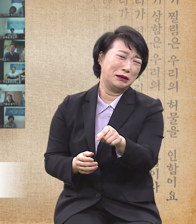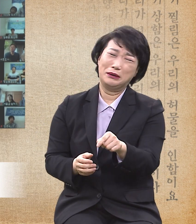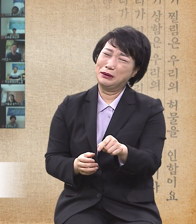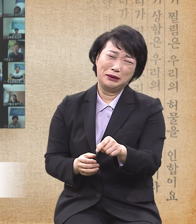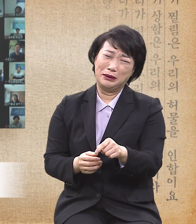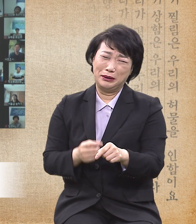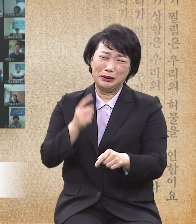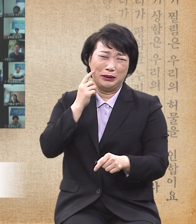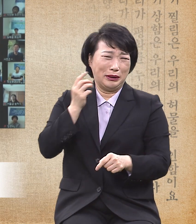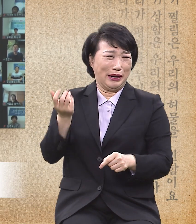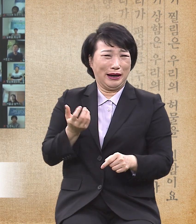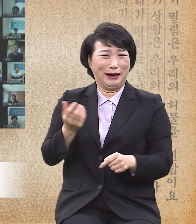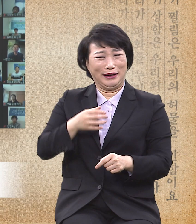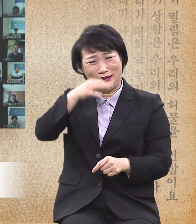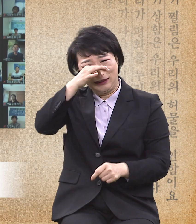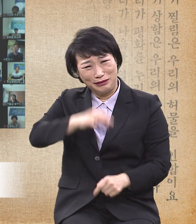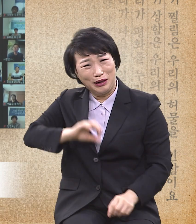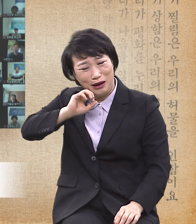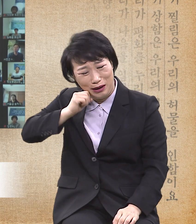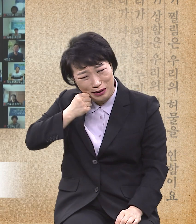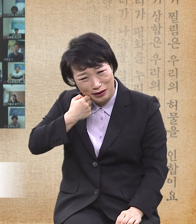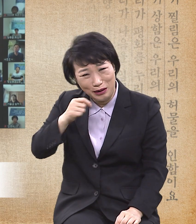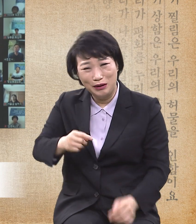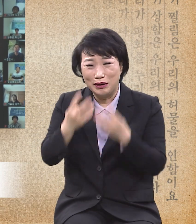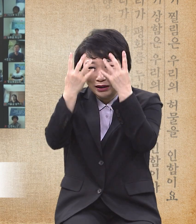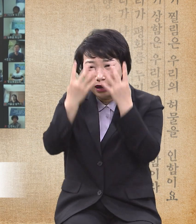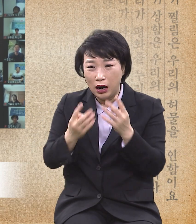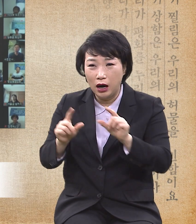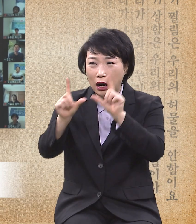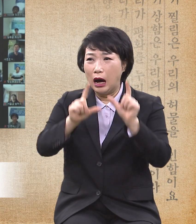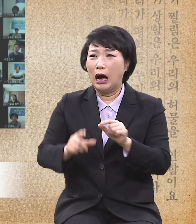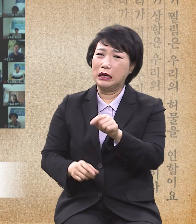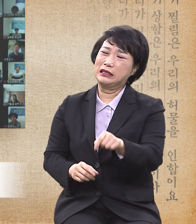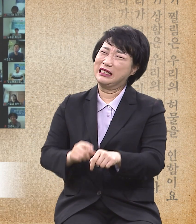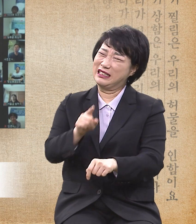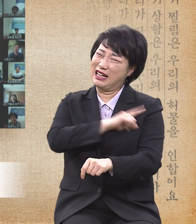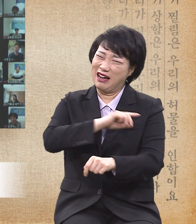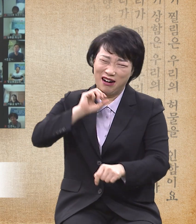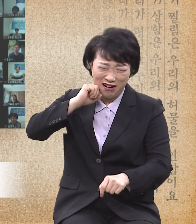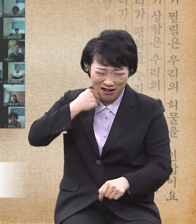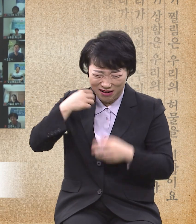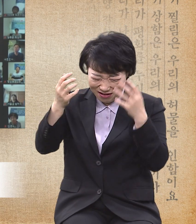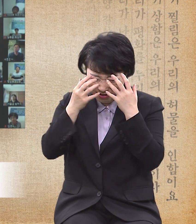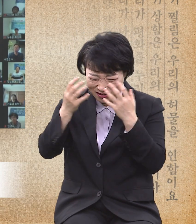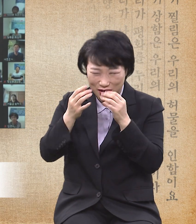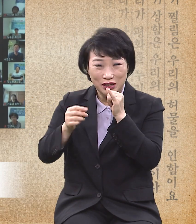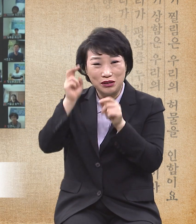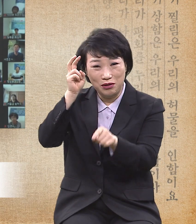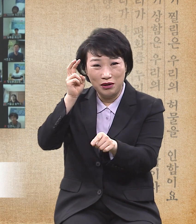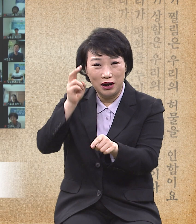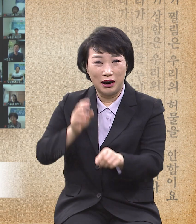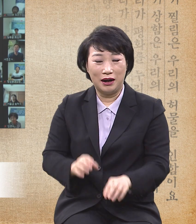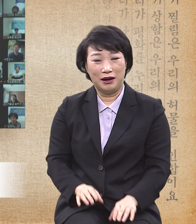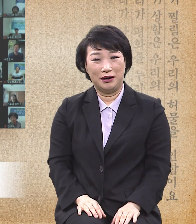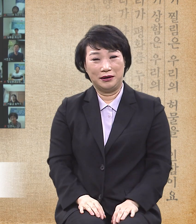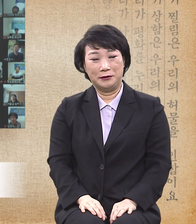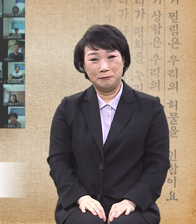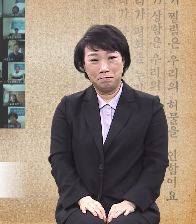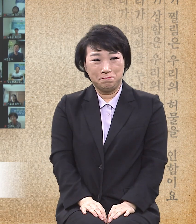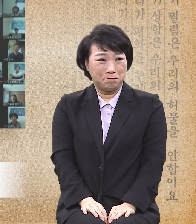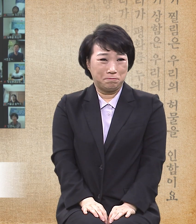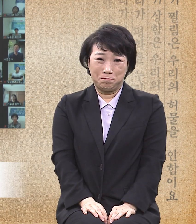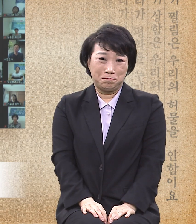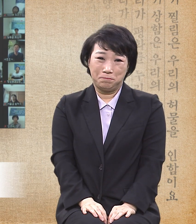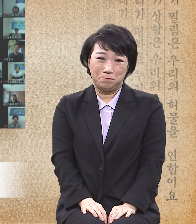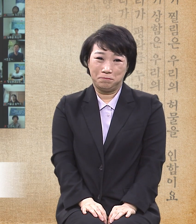처절하고 가장 힘들고 감옥살이가 가장 고통스럽고 그저